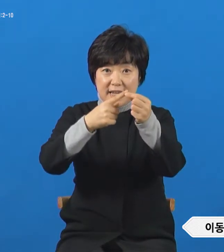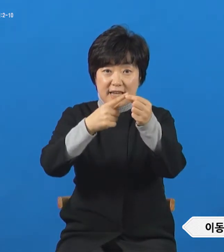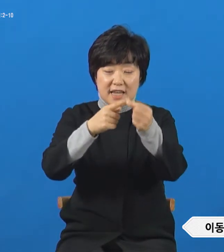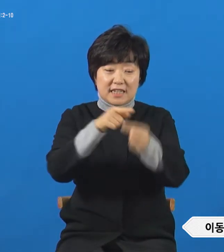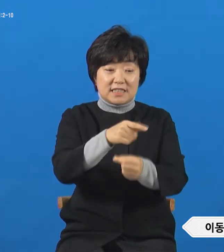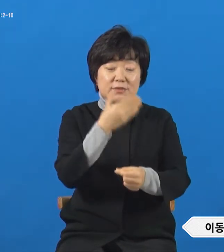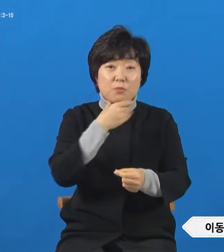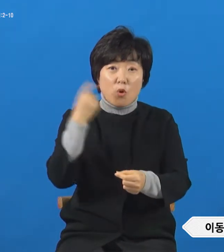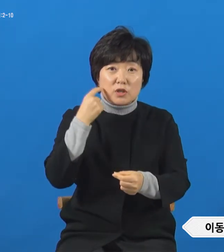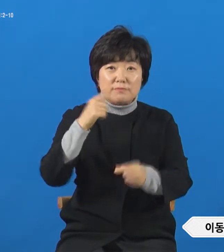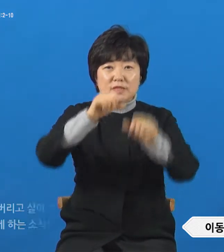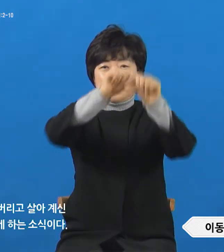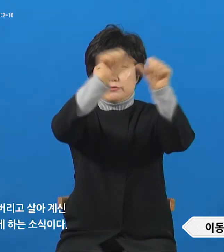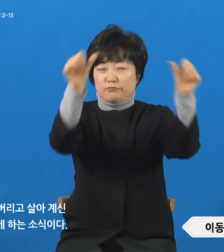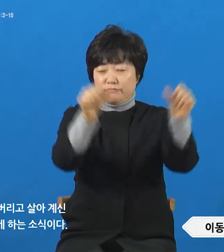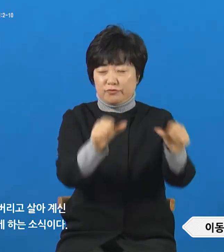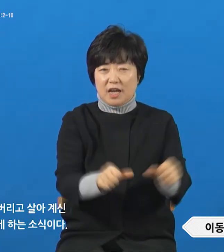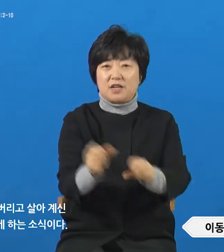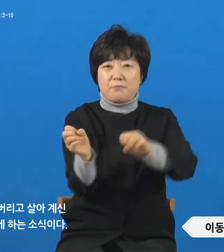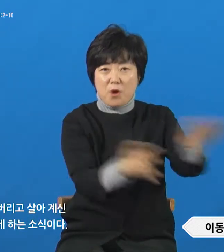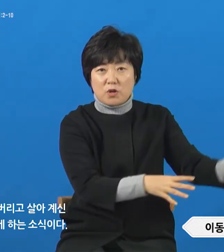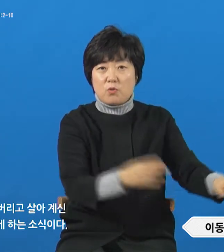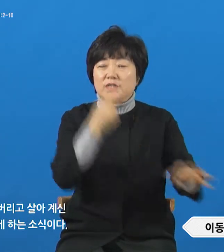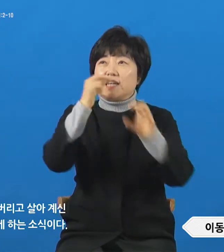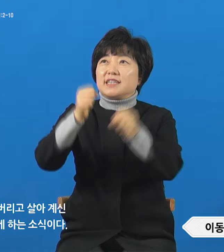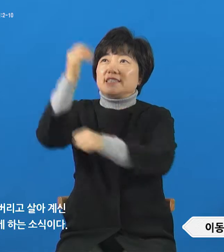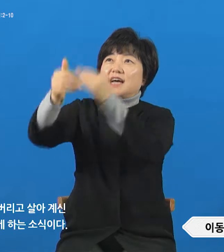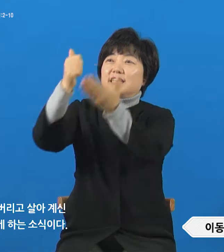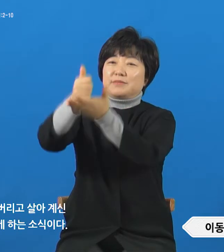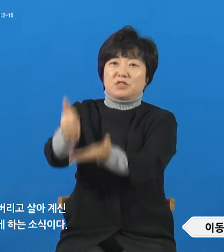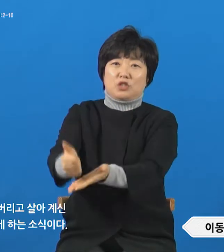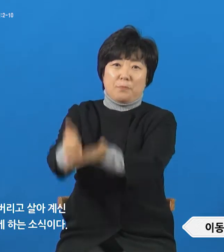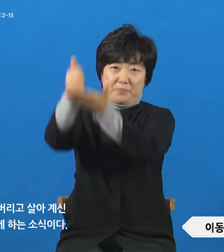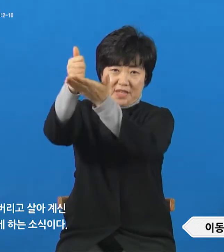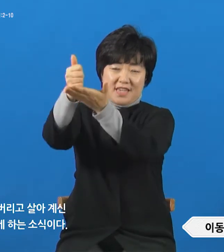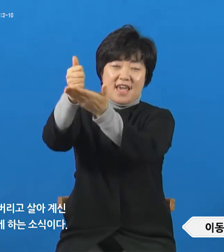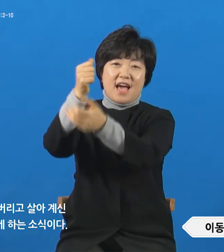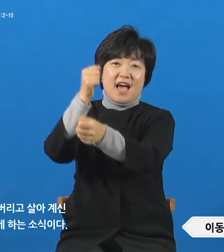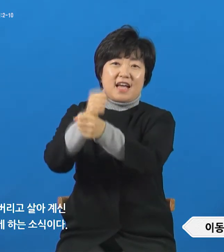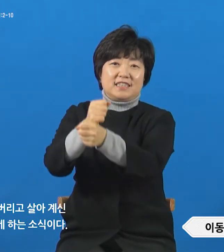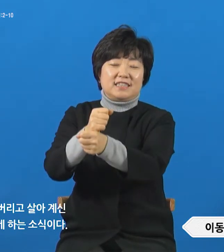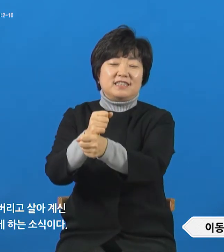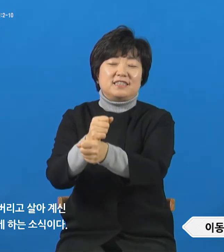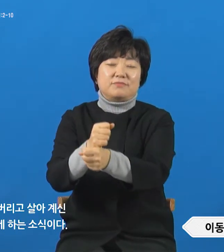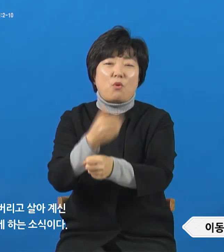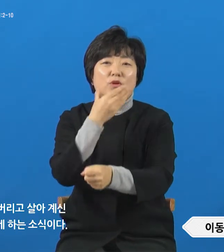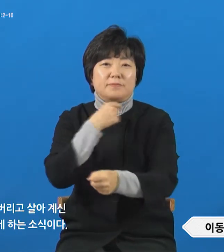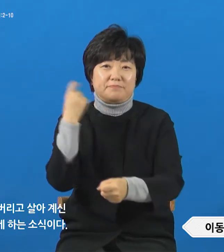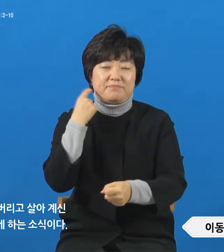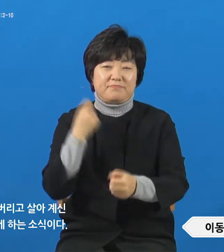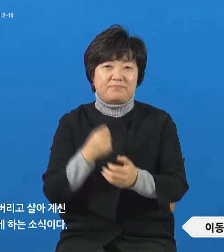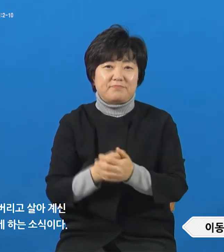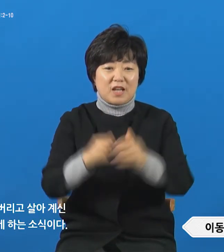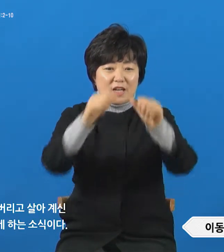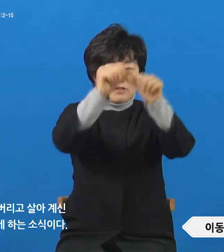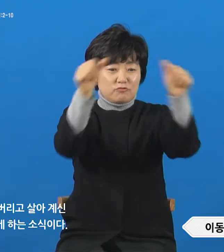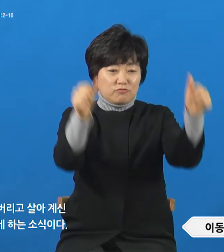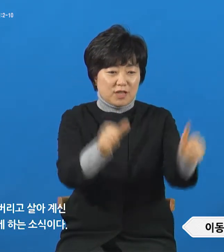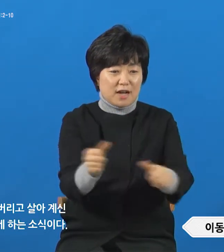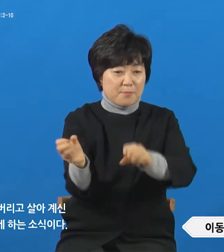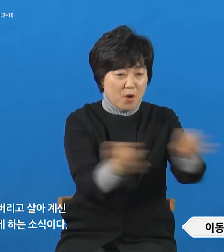그 복음은 우상을 버리고 살아계신 하나님을 섬기게 하는 그런 소식입니다. 우상을